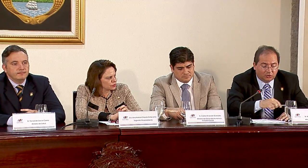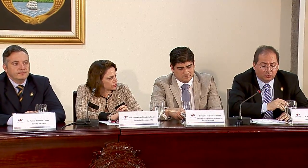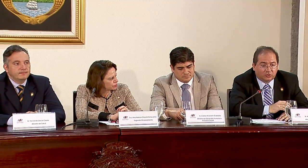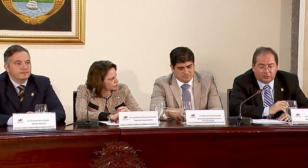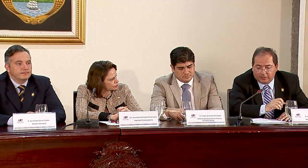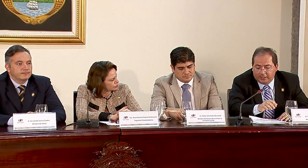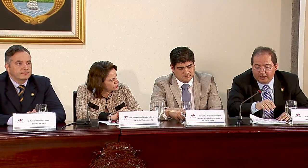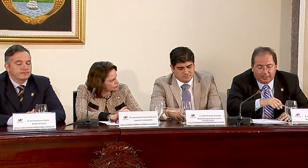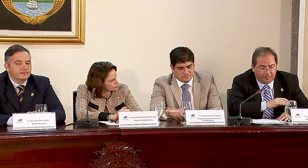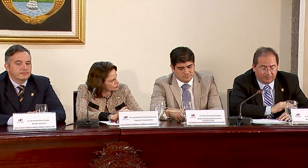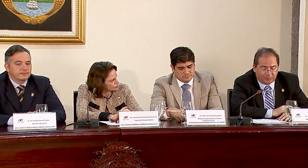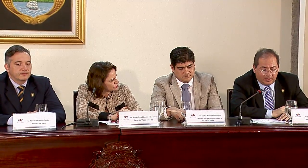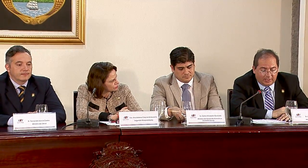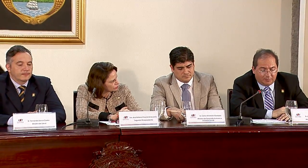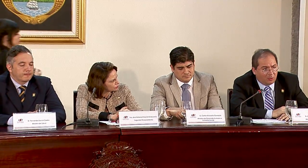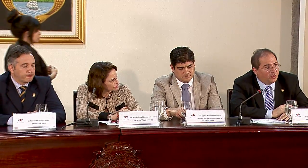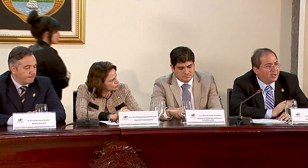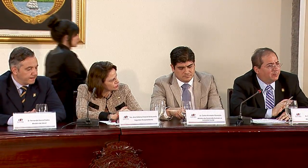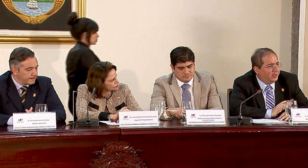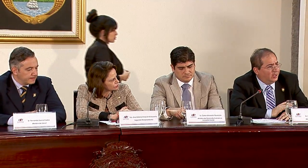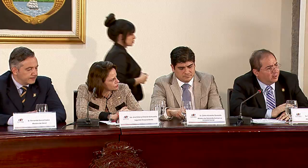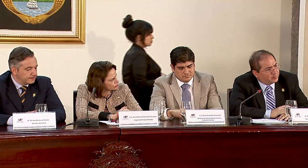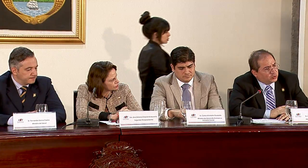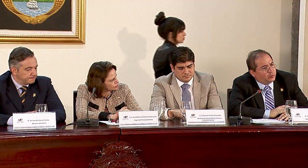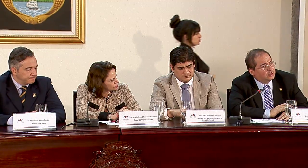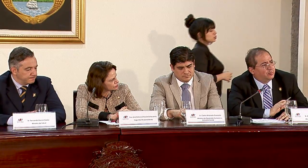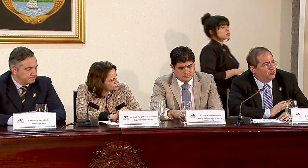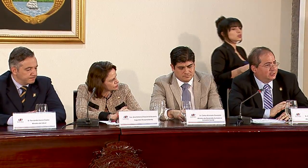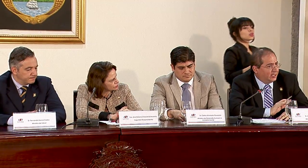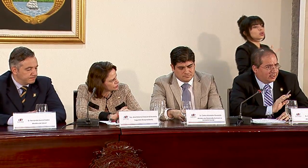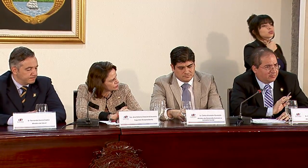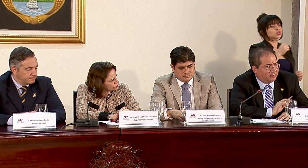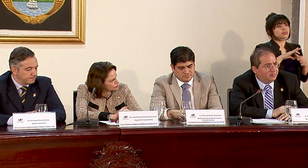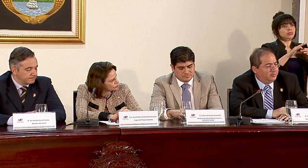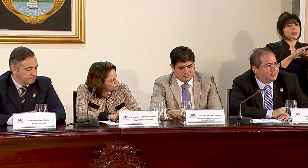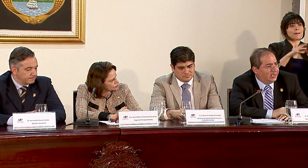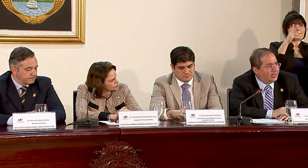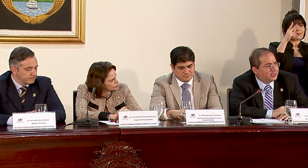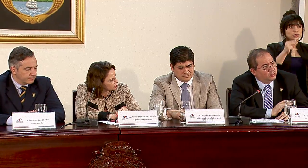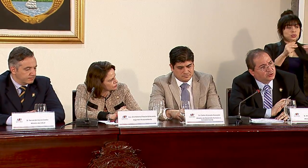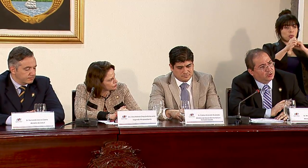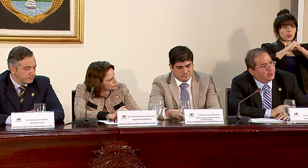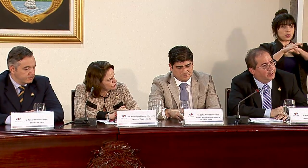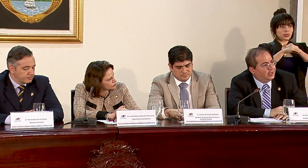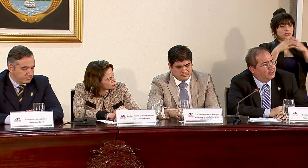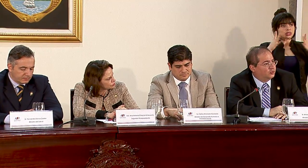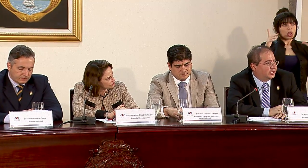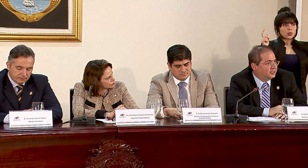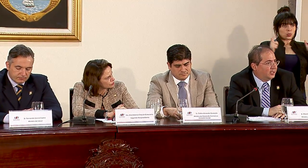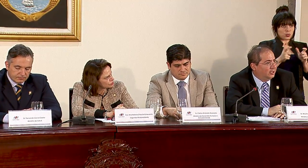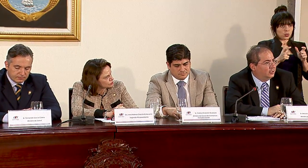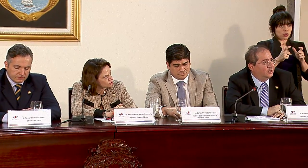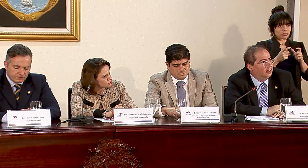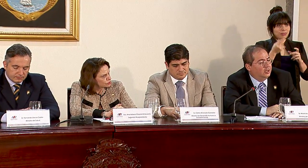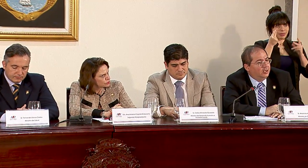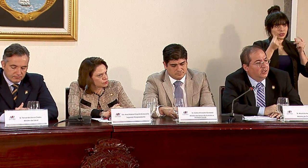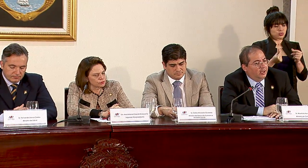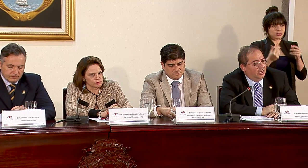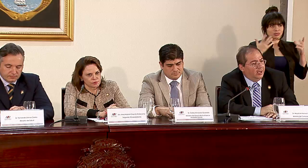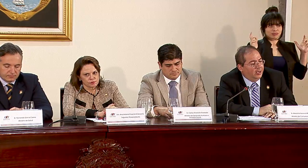justo en primer lugar el presupuesto de publicidad se ha reducido de manera sustancial